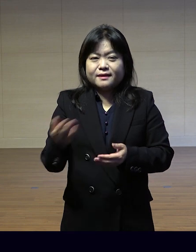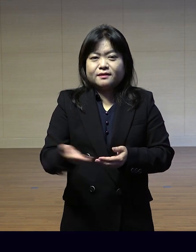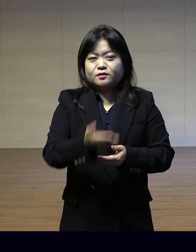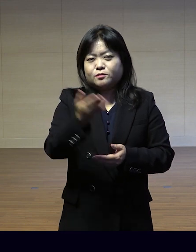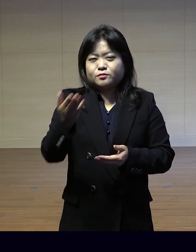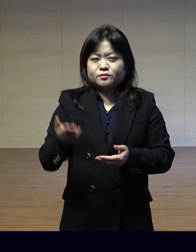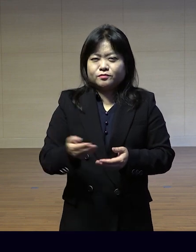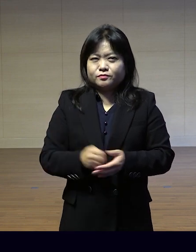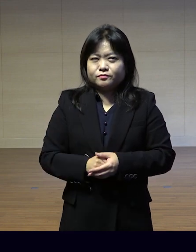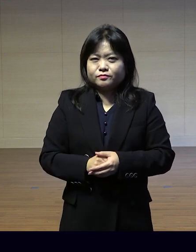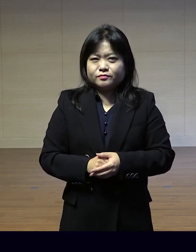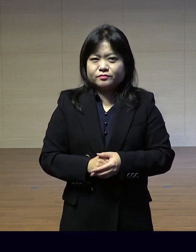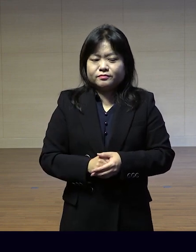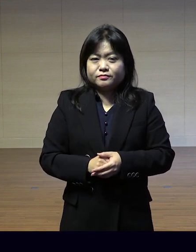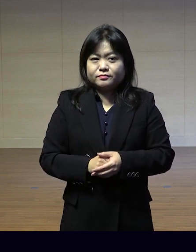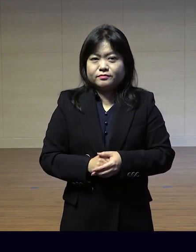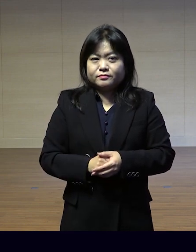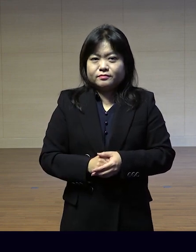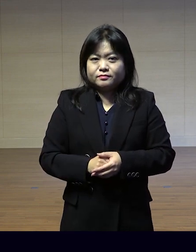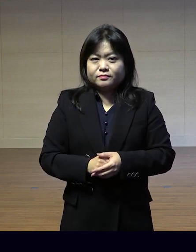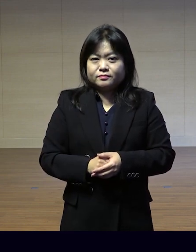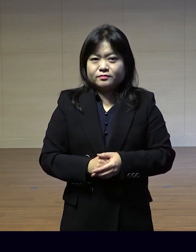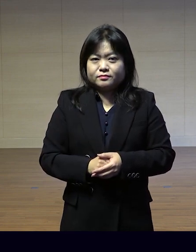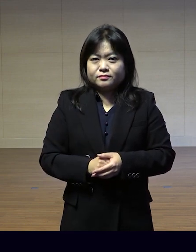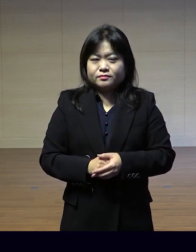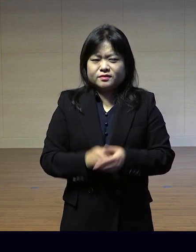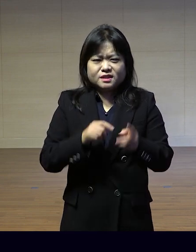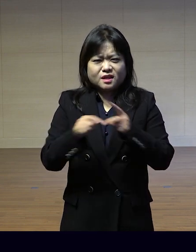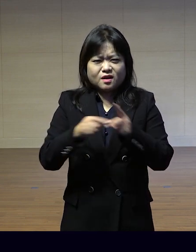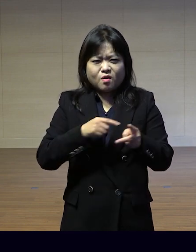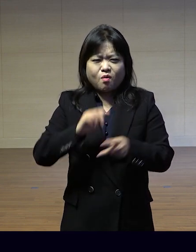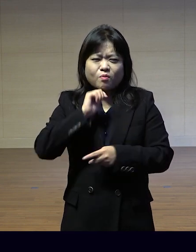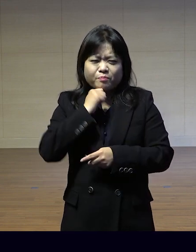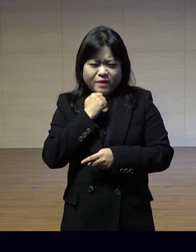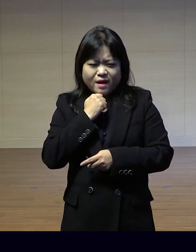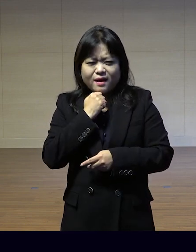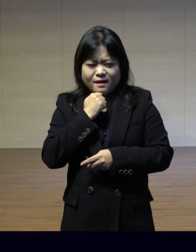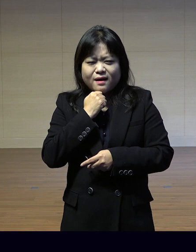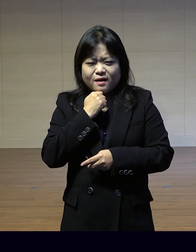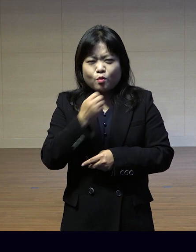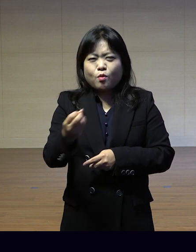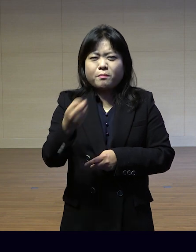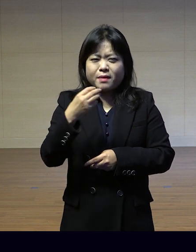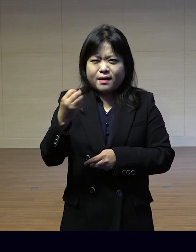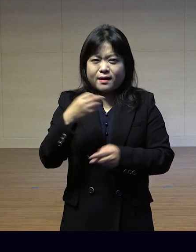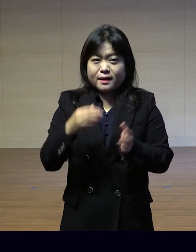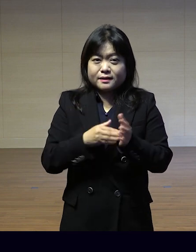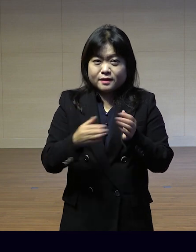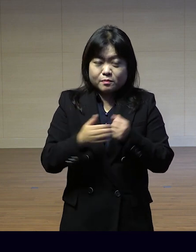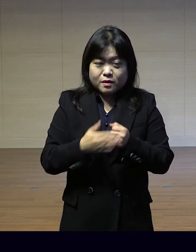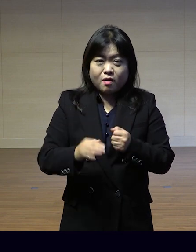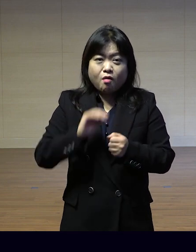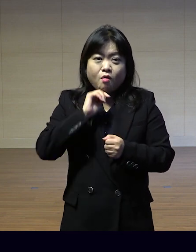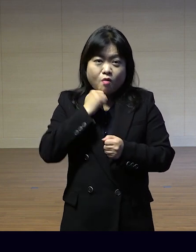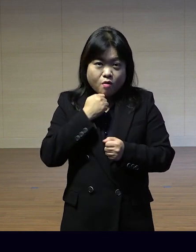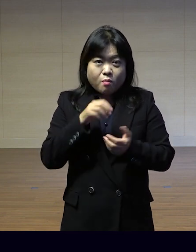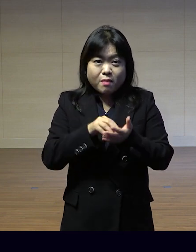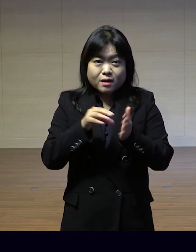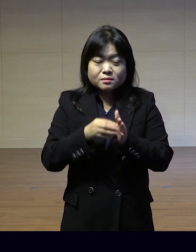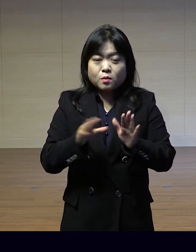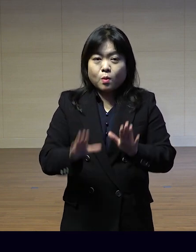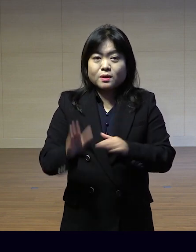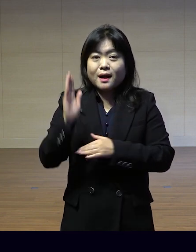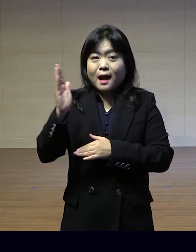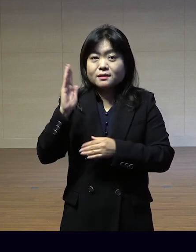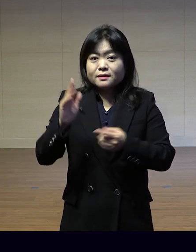여러분 또 이렇게 이해가 조금 힘들다라고 하셨기 때문에 힘든 만큼 오늘